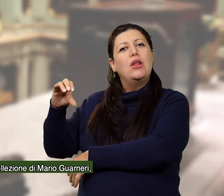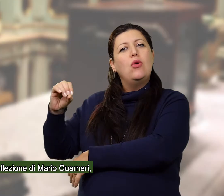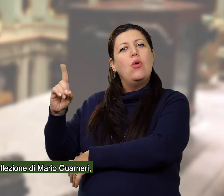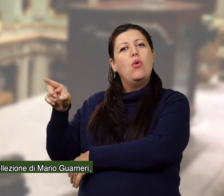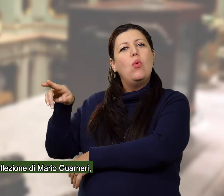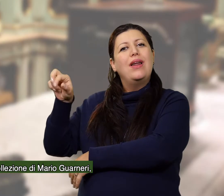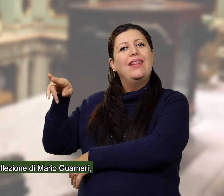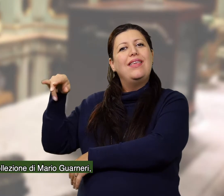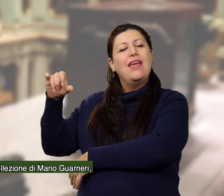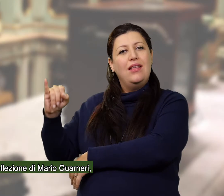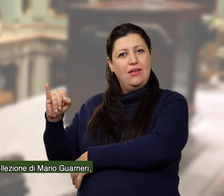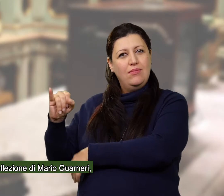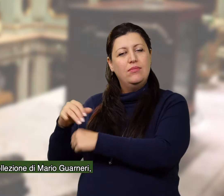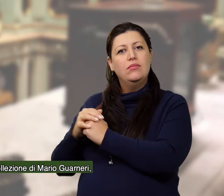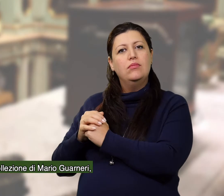mario guarnieri